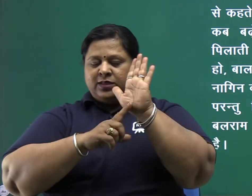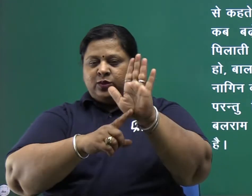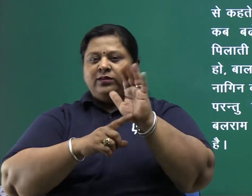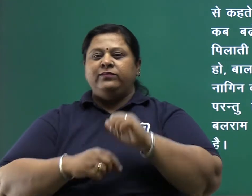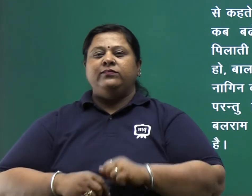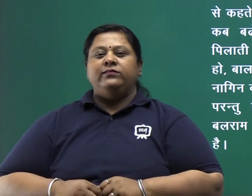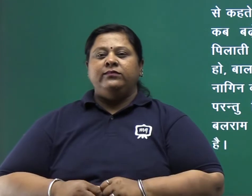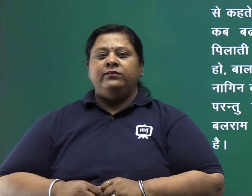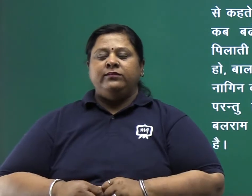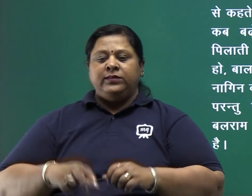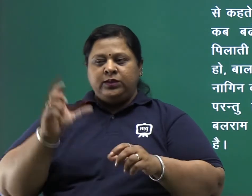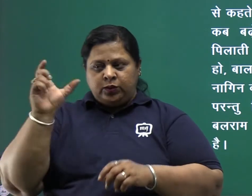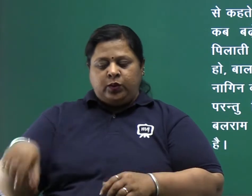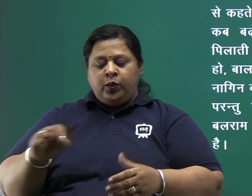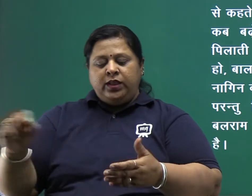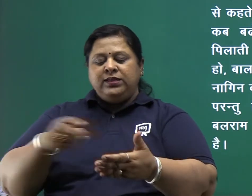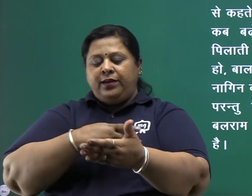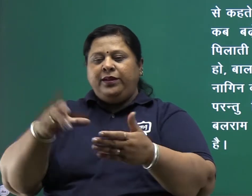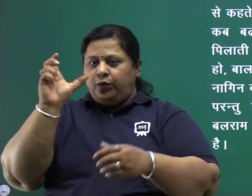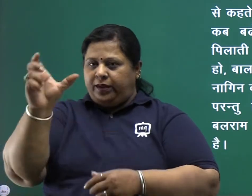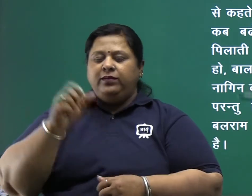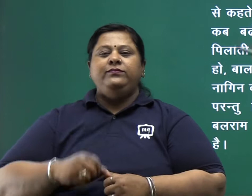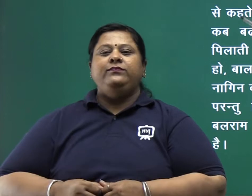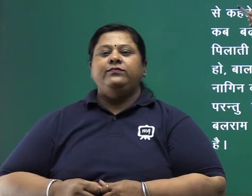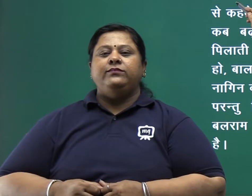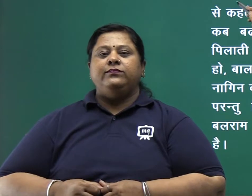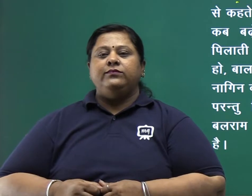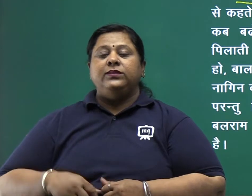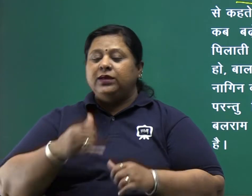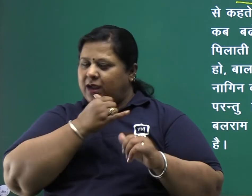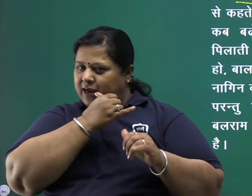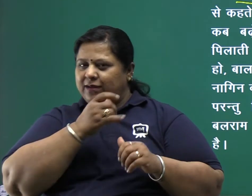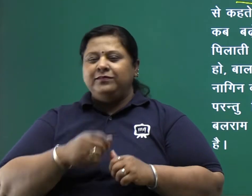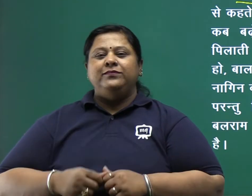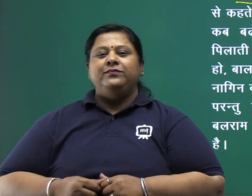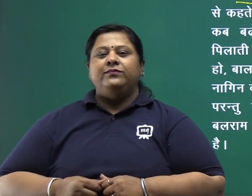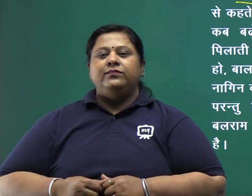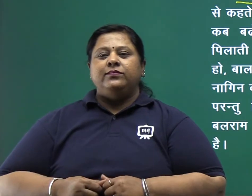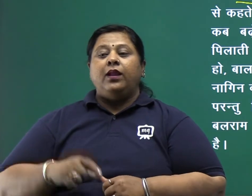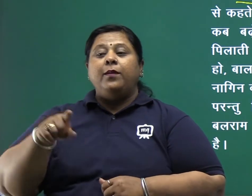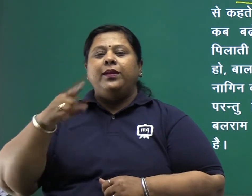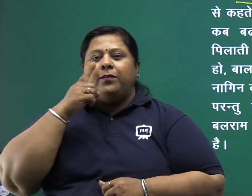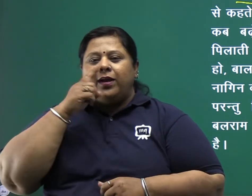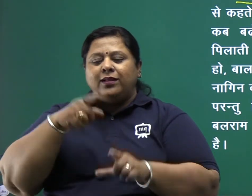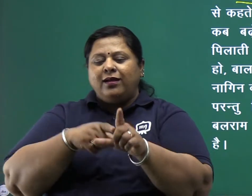प्रस्तुत सूरदास के पदों में कान्हा अपनी